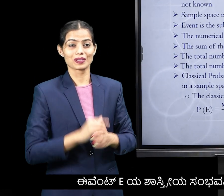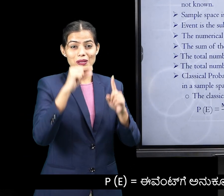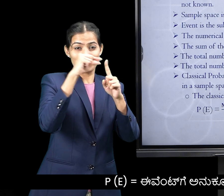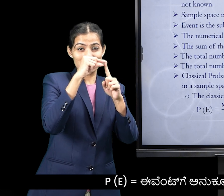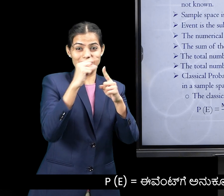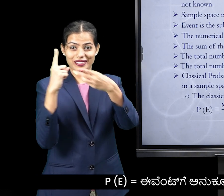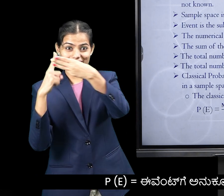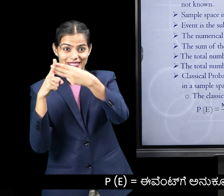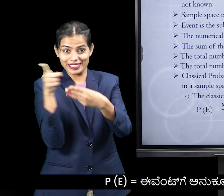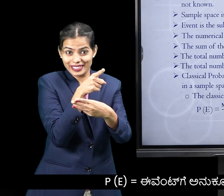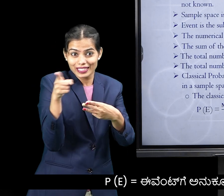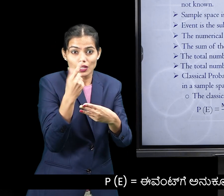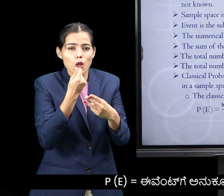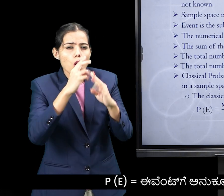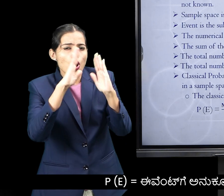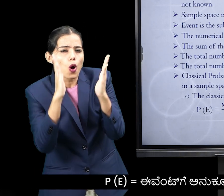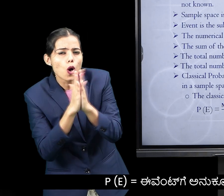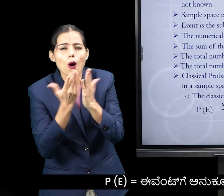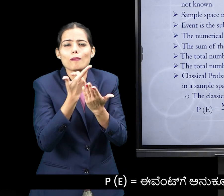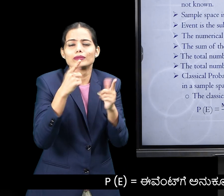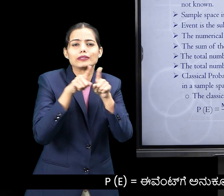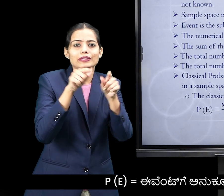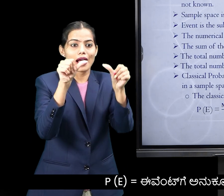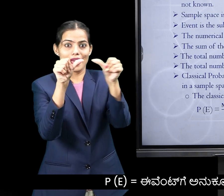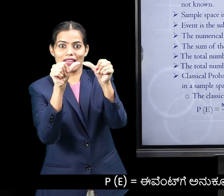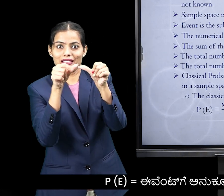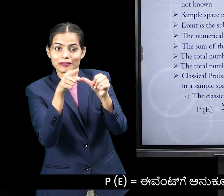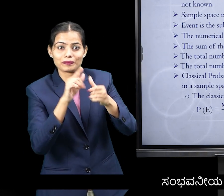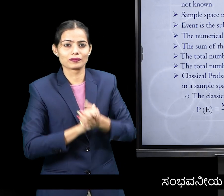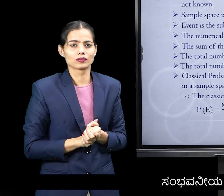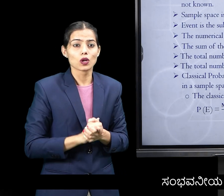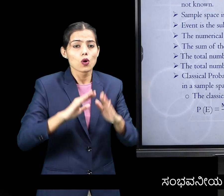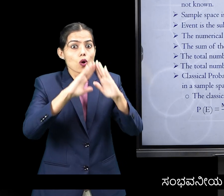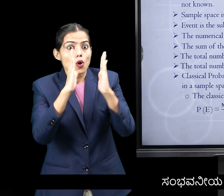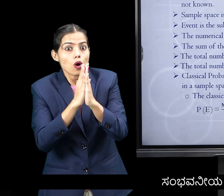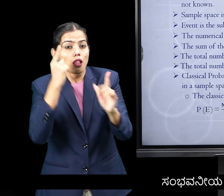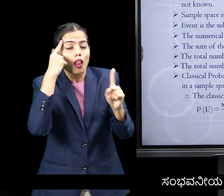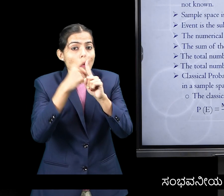ಪಿ ಆಫ್ ಇ ಇಸ್ ಈಕ್ವಲ್ ಟು ಈವೆಂಟ್ಗೆ ಅನುಕೂಲಕರ ಫಲಿತಾಂಶಗಳ ಸಂಖ್ಯೆ ಒಟ್ಟು ಸಂಭವನೀಯ ಫಲಿತಾಂಶಗಳ ಸಂಖ್ಯೆ.